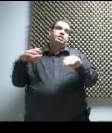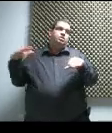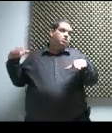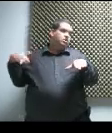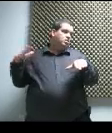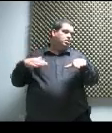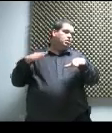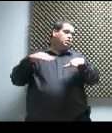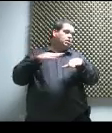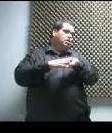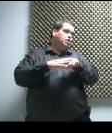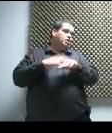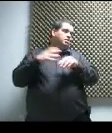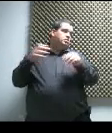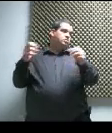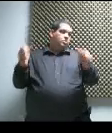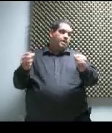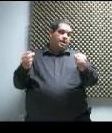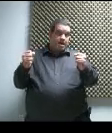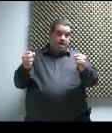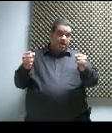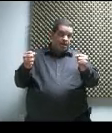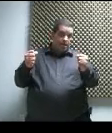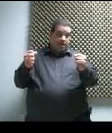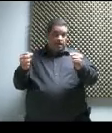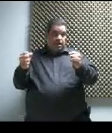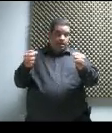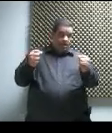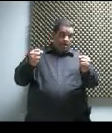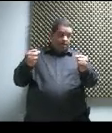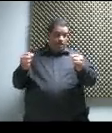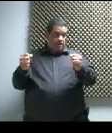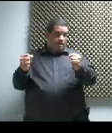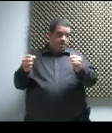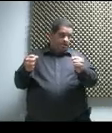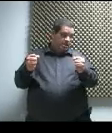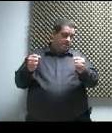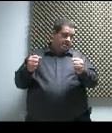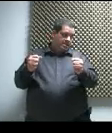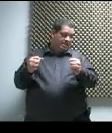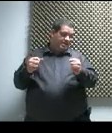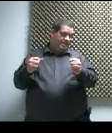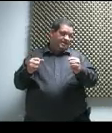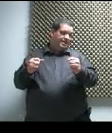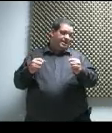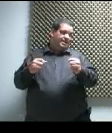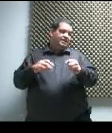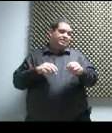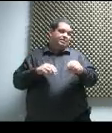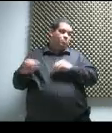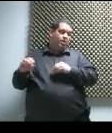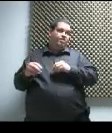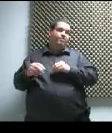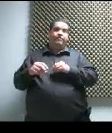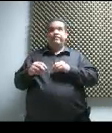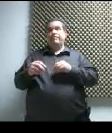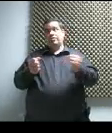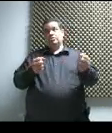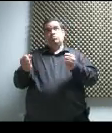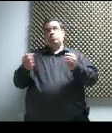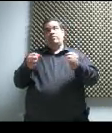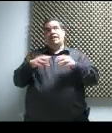sísmica, si tú no agarras lo que tú estás cubriéndote, ¿qué va a pasar? Se mueve. Ute vas tú, o